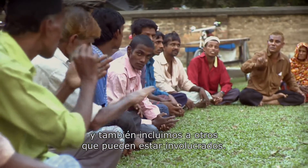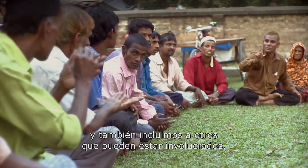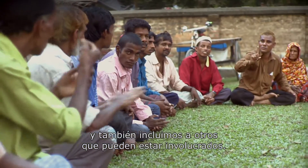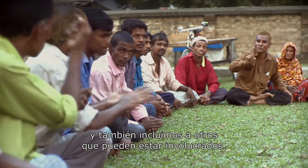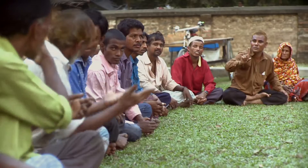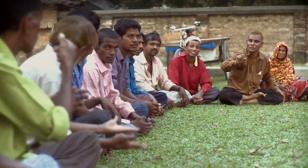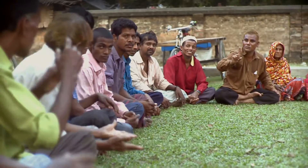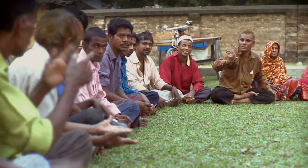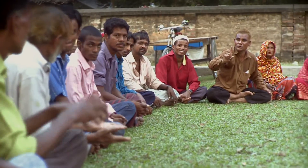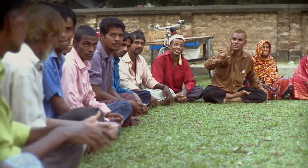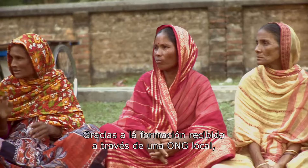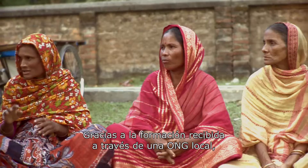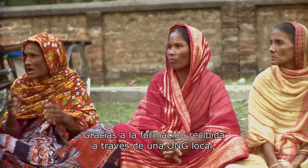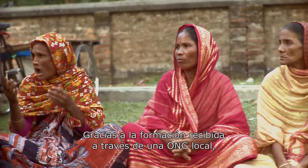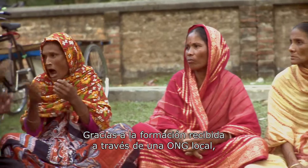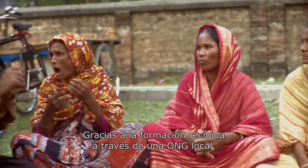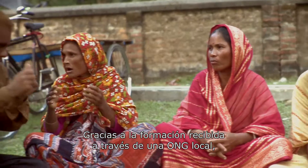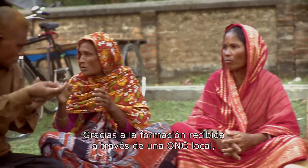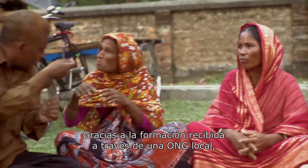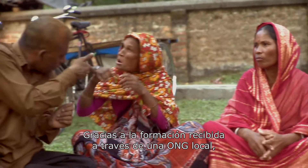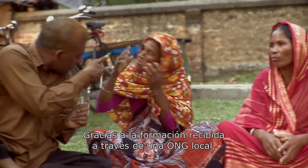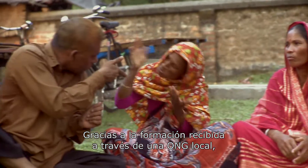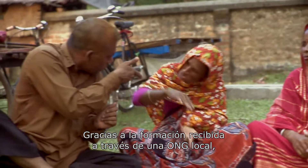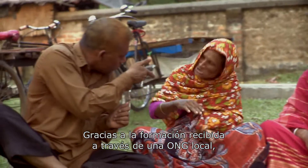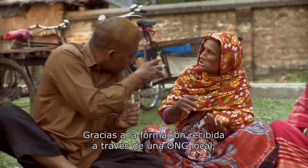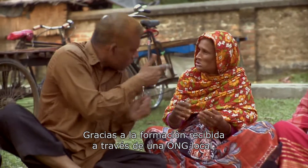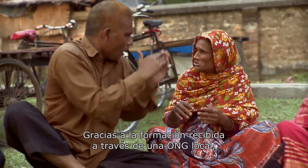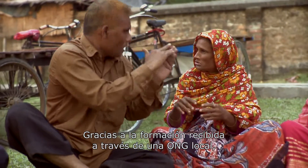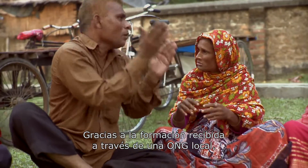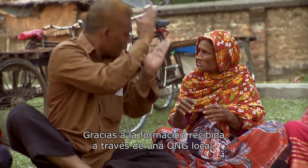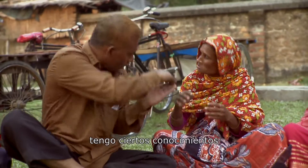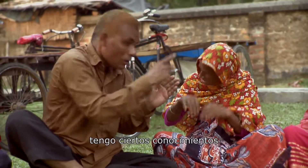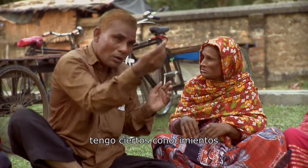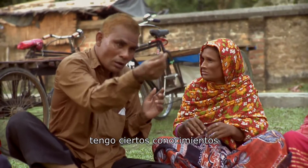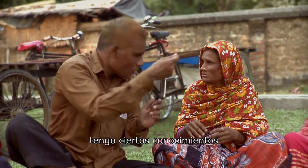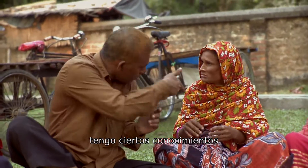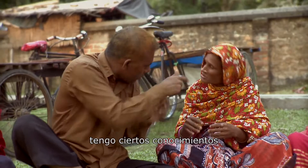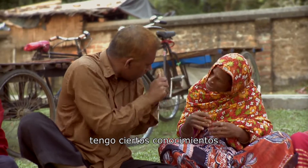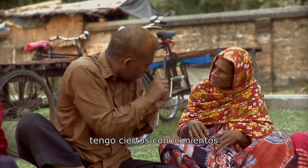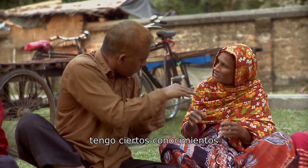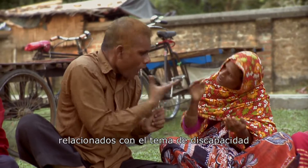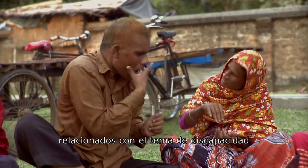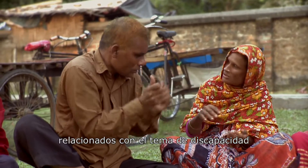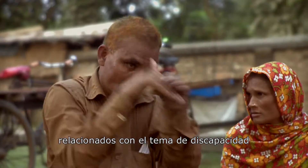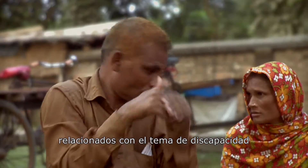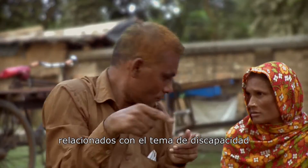involucrados. Gracias a la formación recibida a través de una ONG local, tengo ciertos conocimientos relacionados con el tema